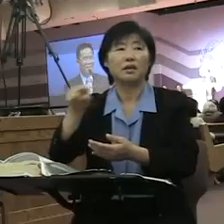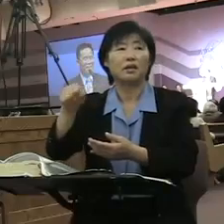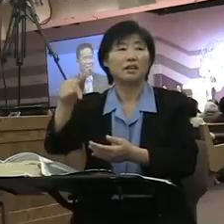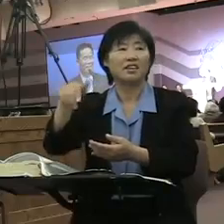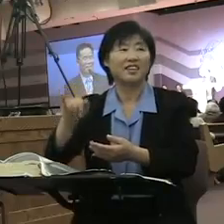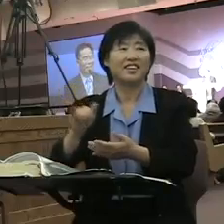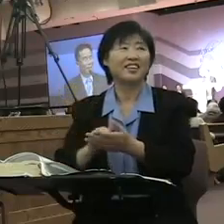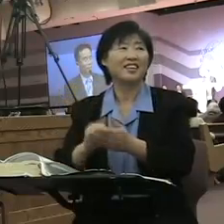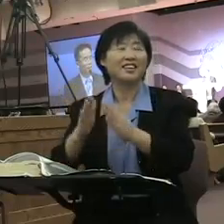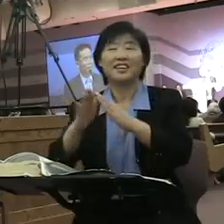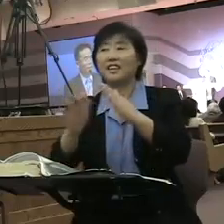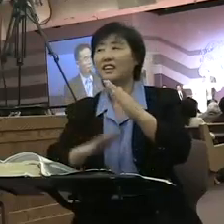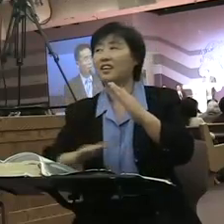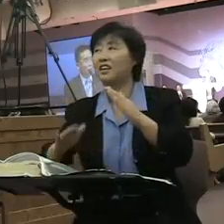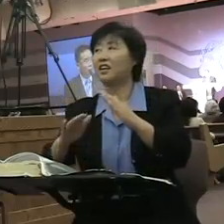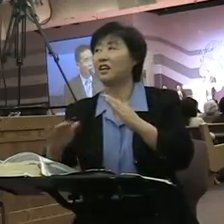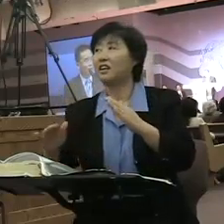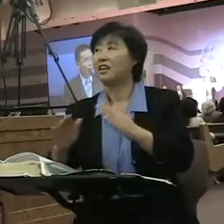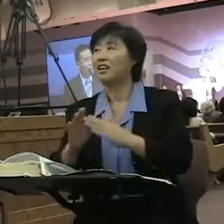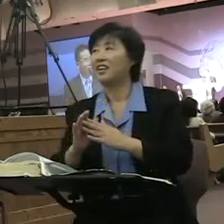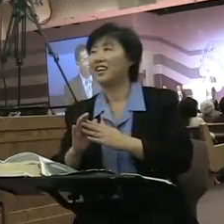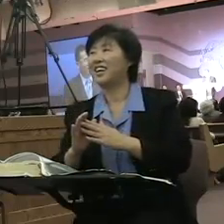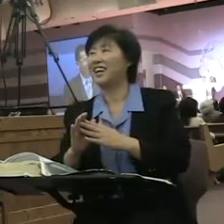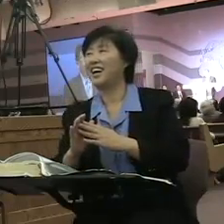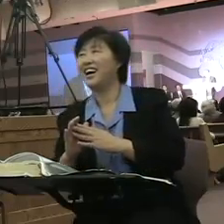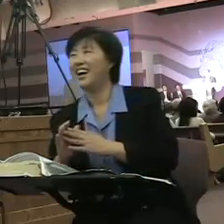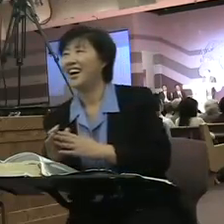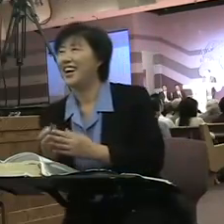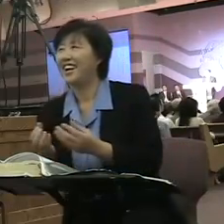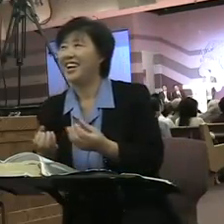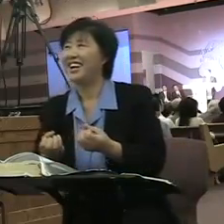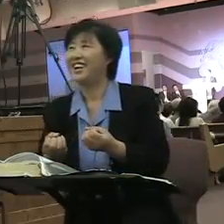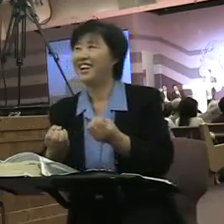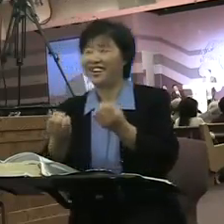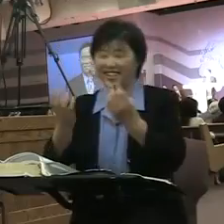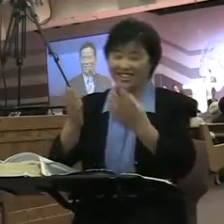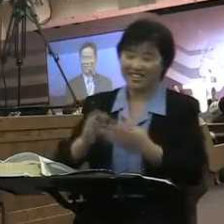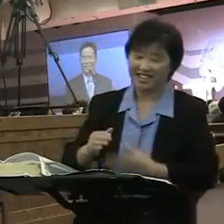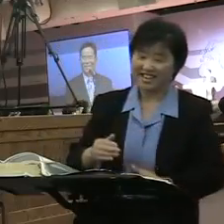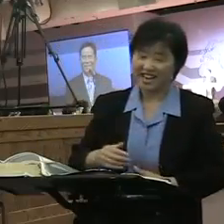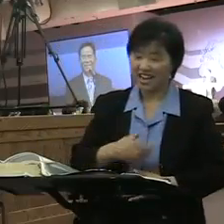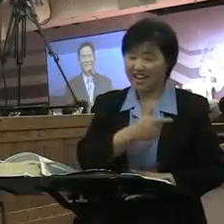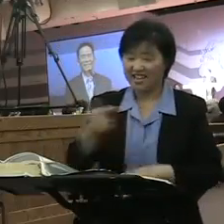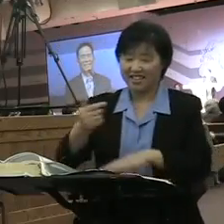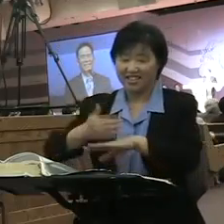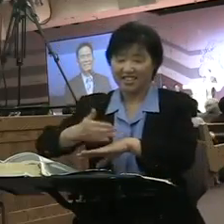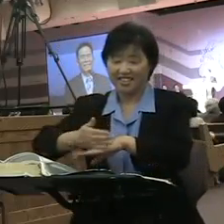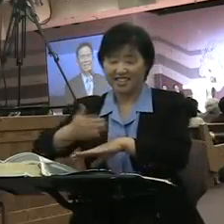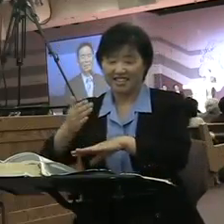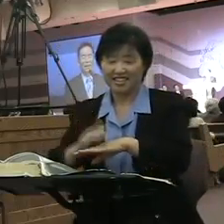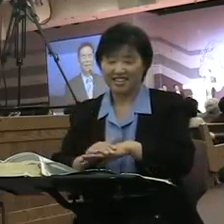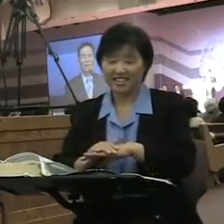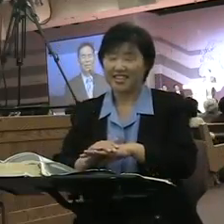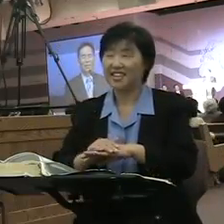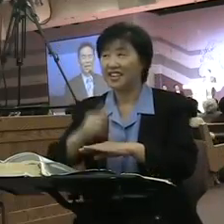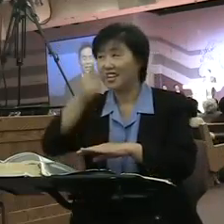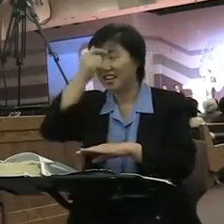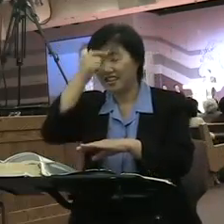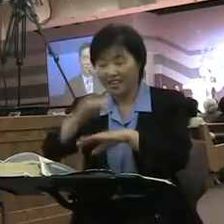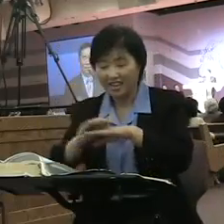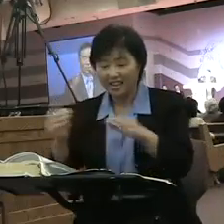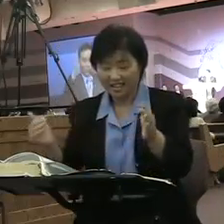보이십니다. 해피 리유니언. 아주 감사하고요. 예배